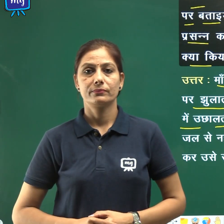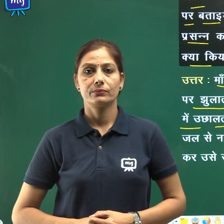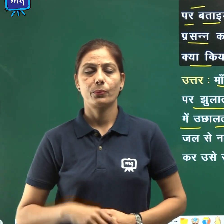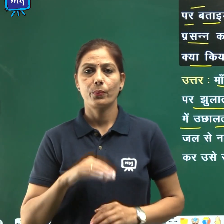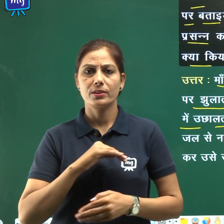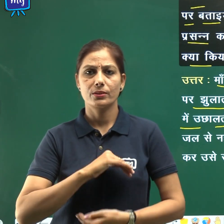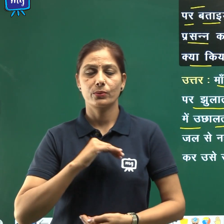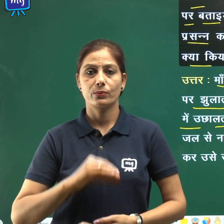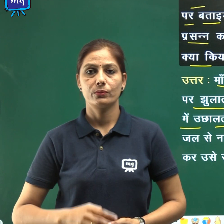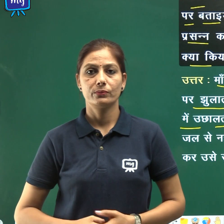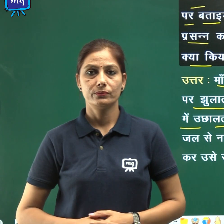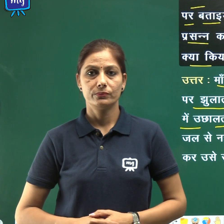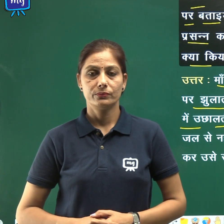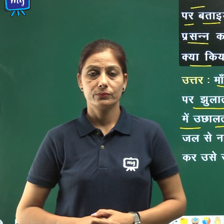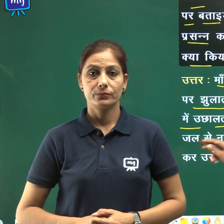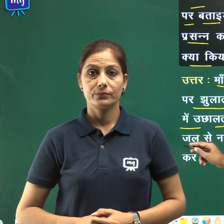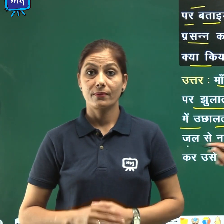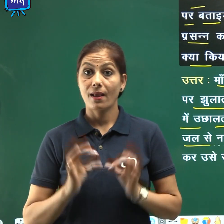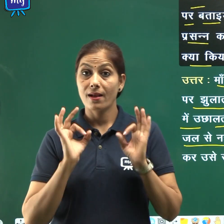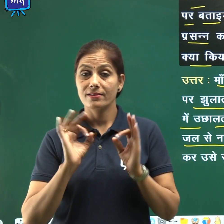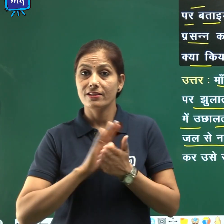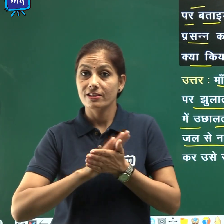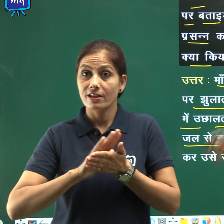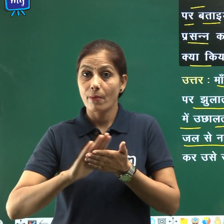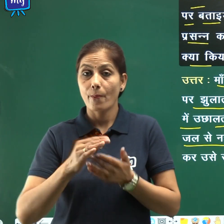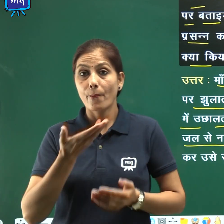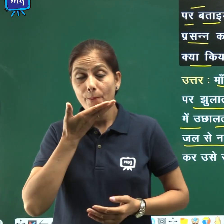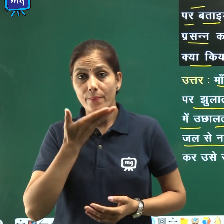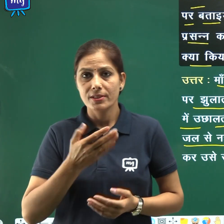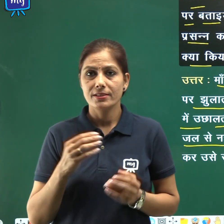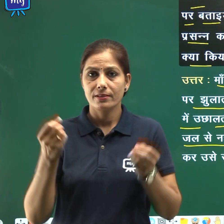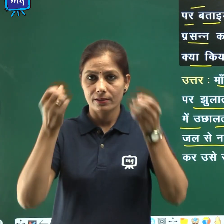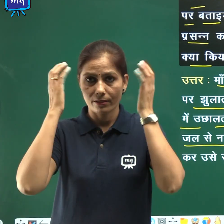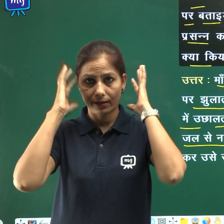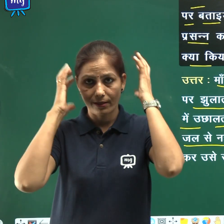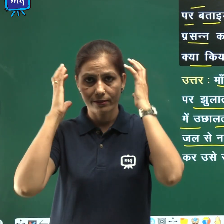बच्चे को स्वच्छ जल से नहलाती है,